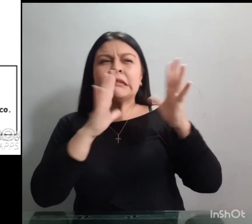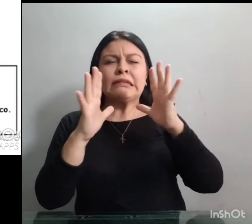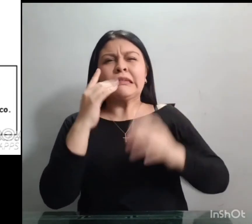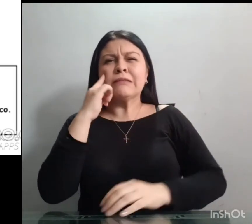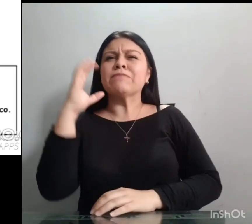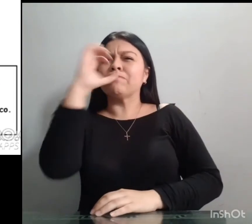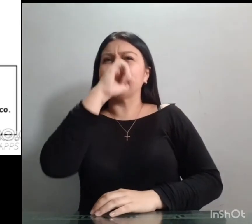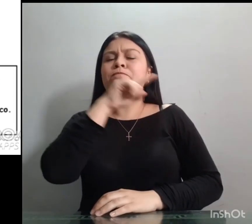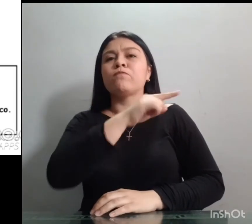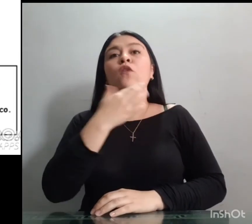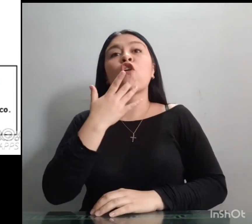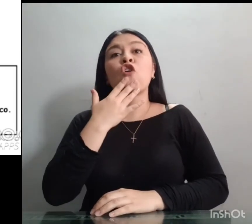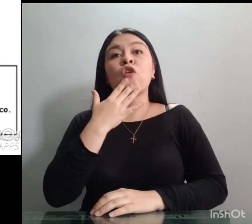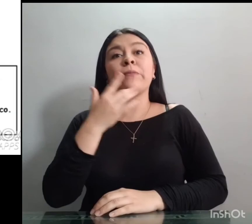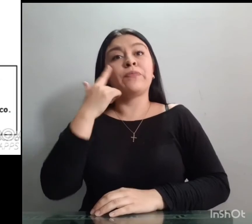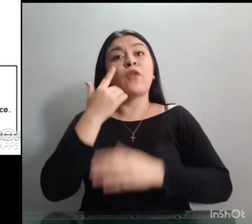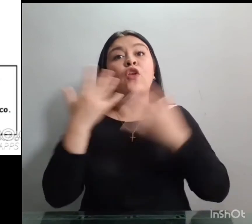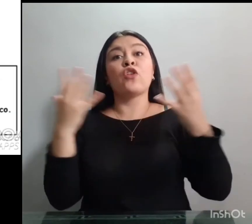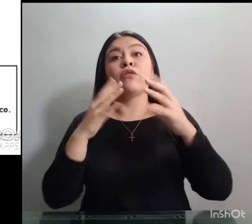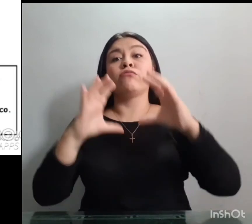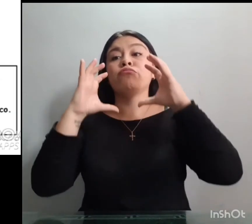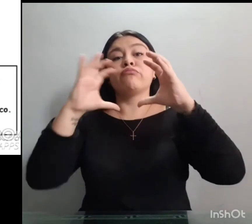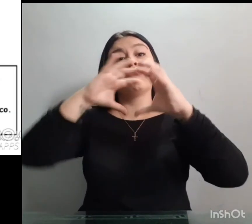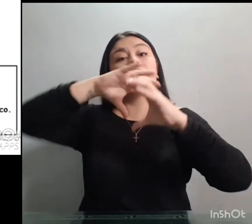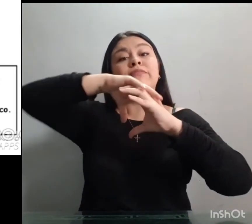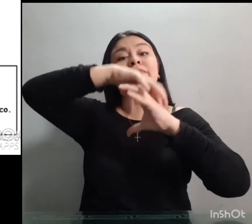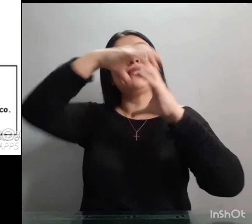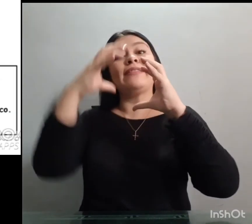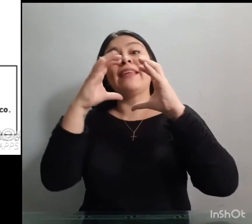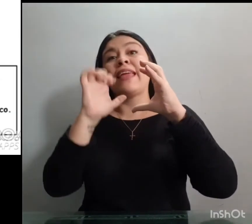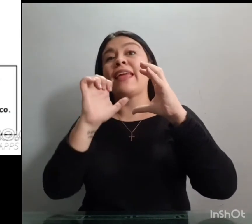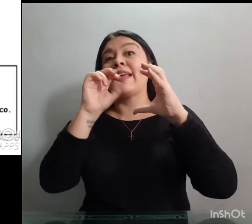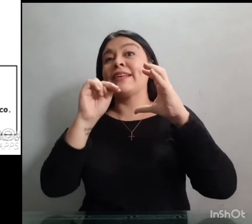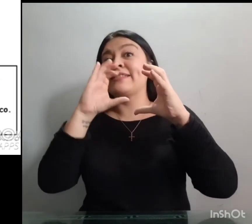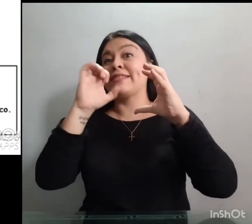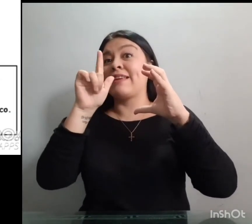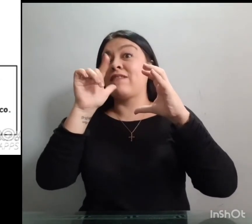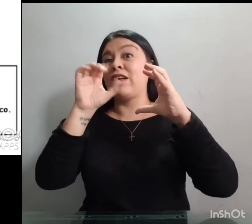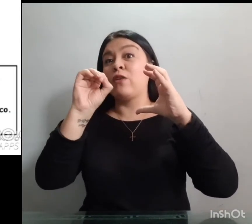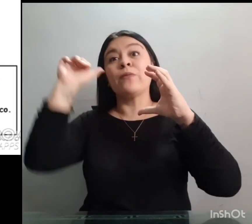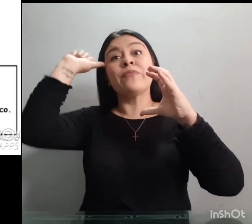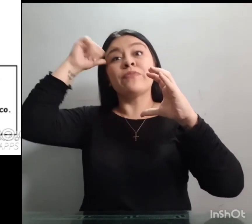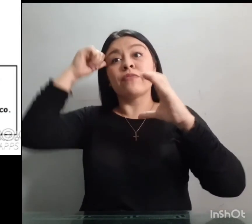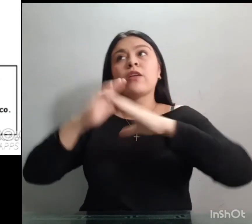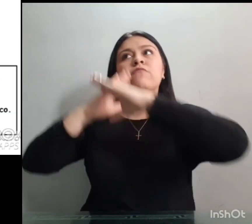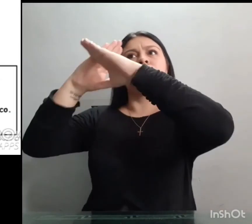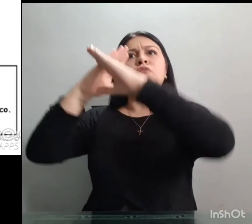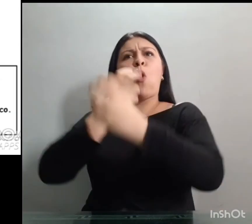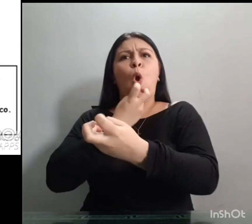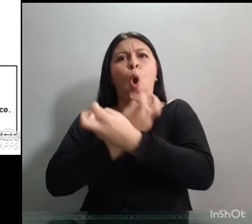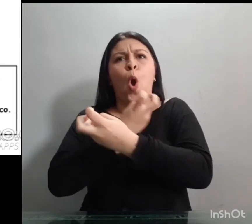El encéfalo está ubicado en la cabeza y está protegido por el cráneo.